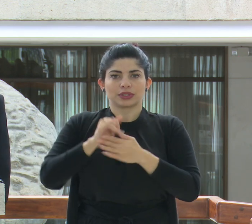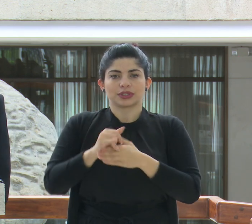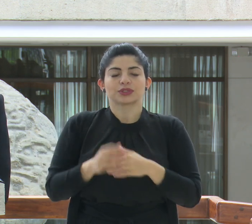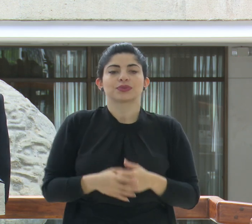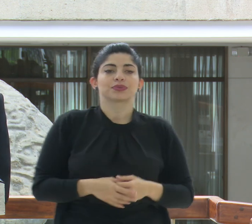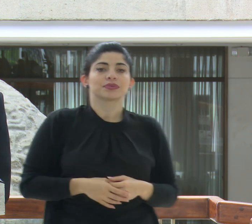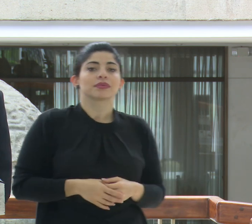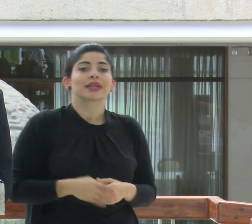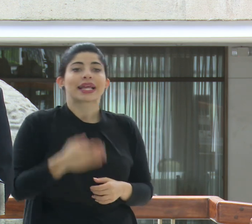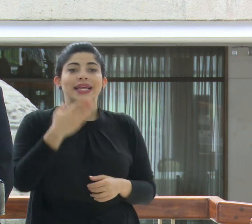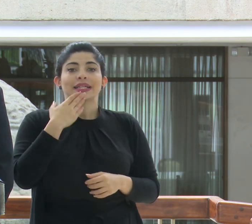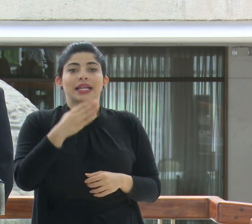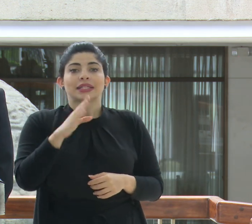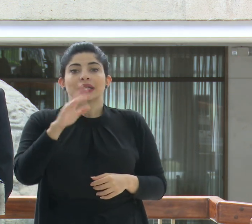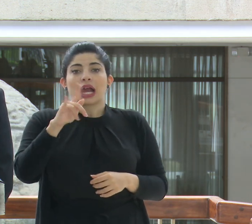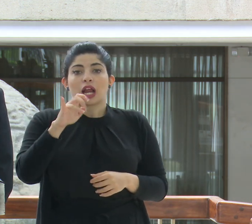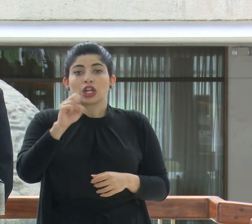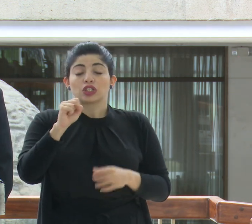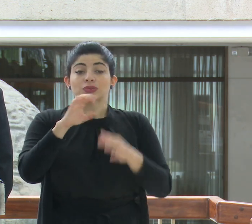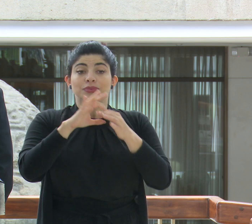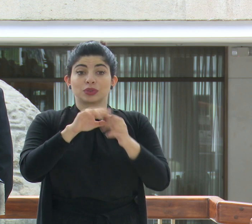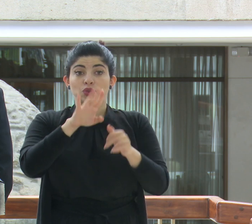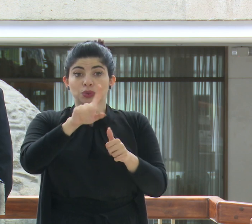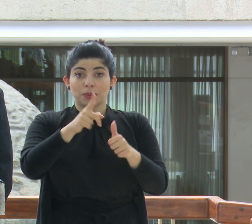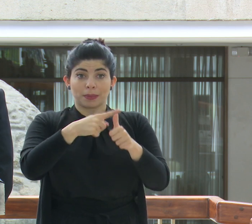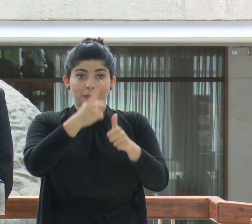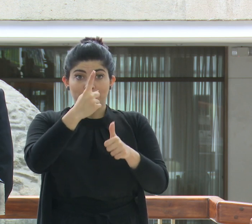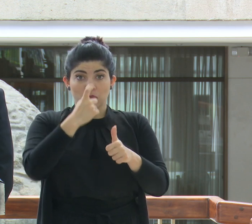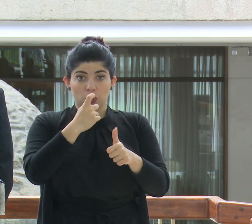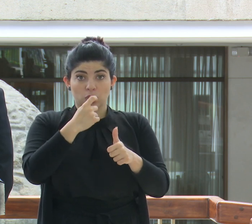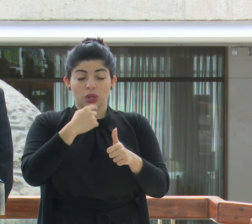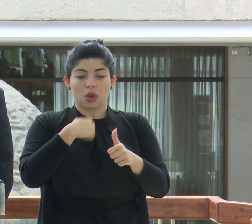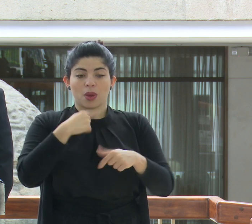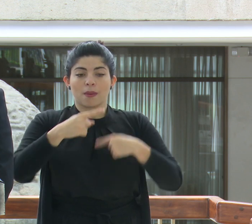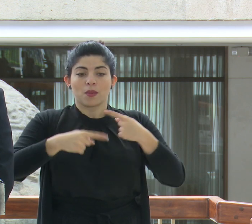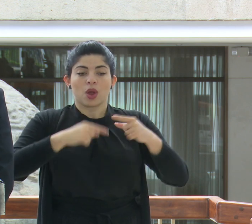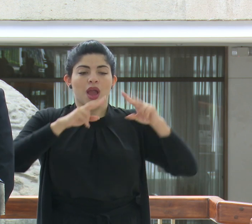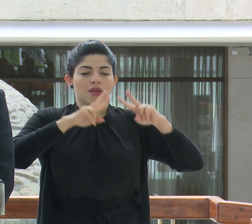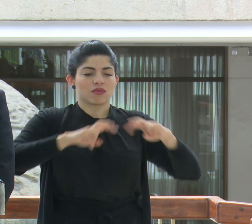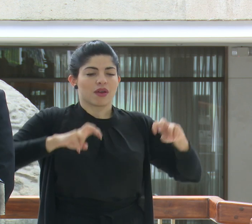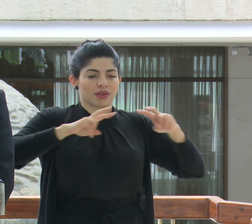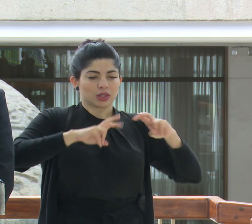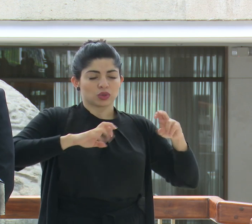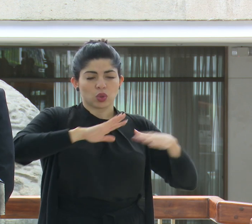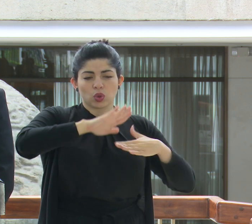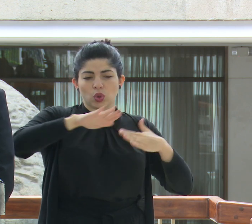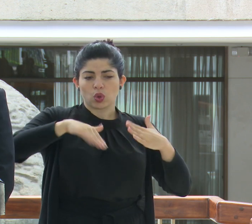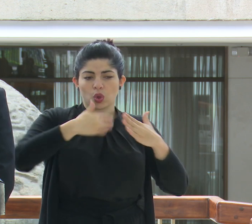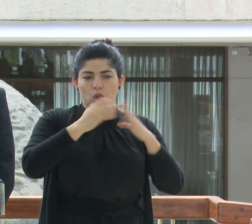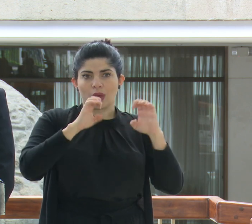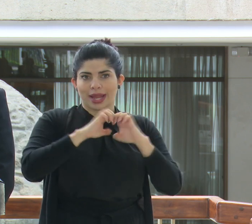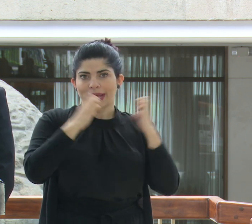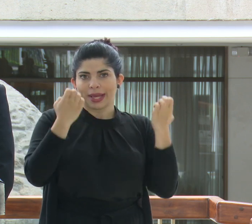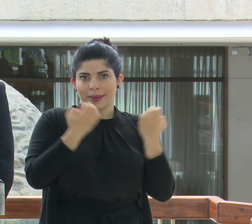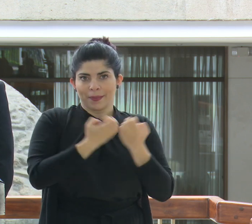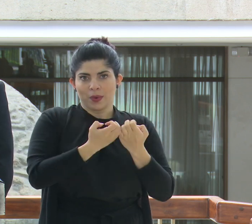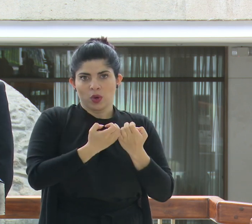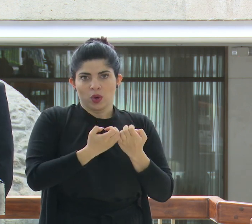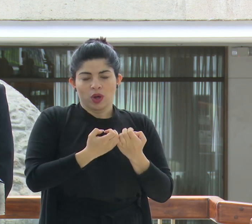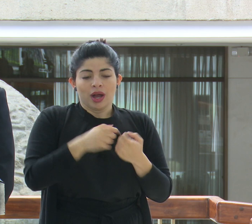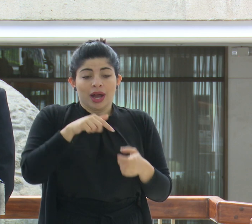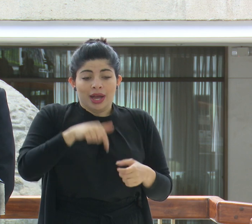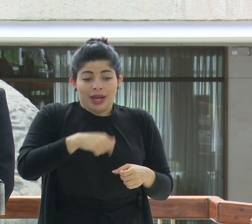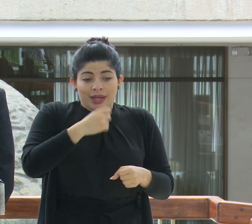Sí, gracias, Carlos. Con respecto a la primera pregunta, voy a revisar todo mi equipo. A